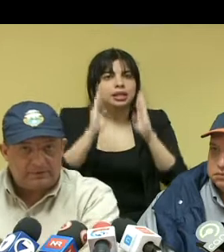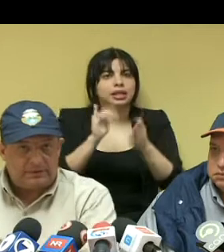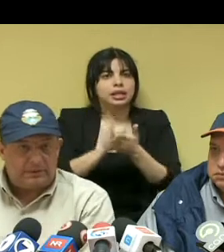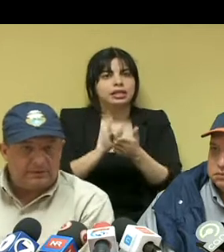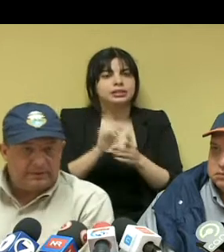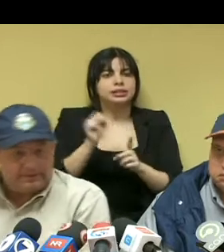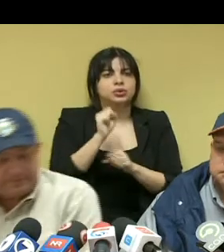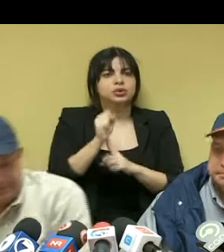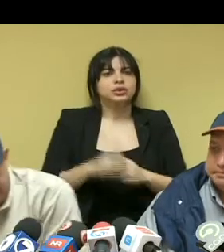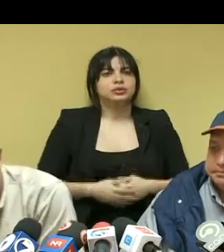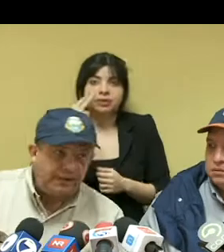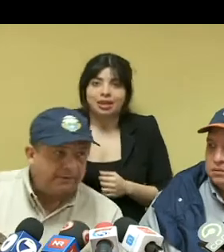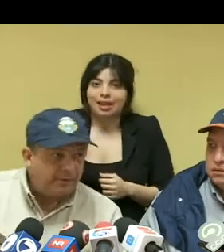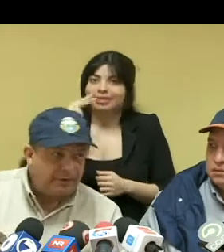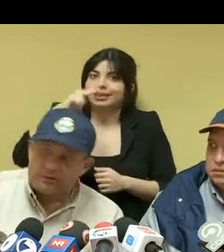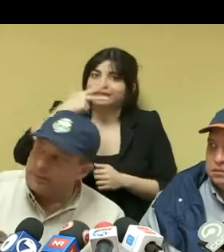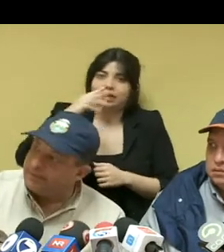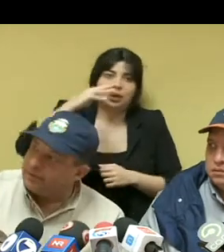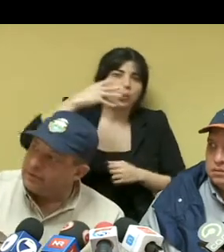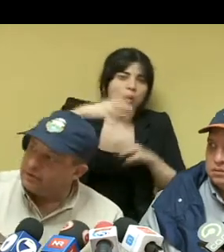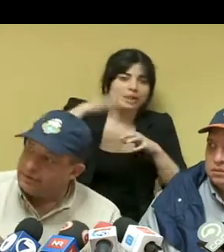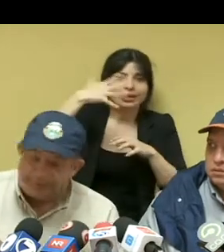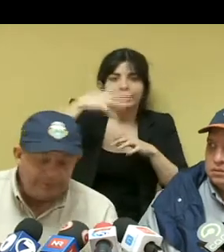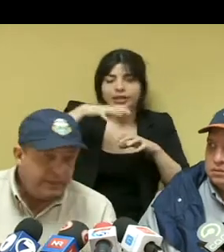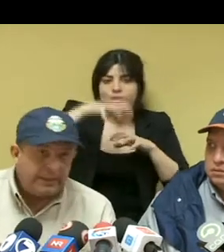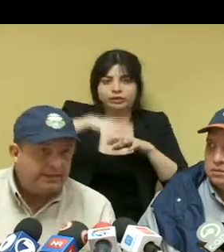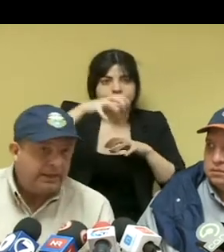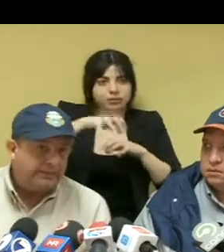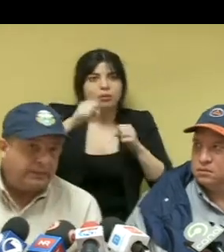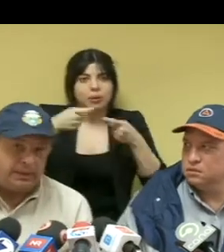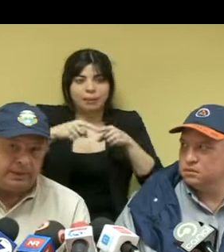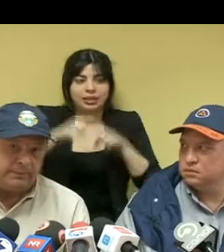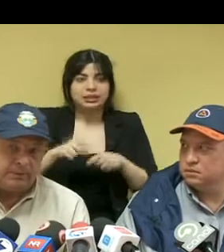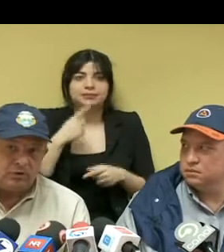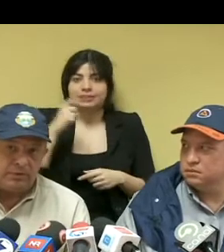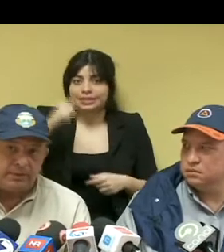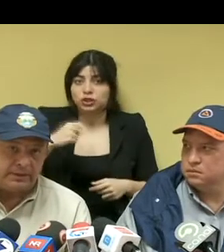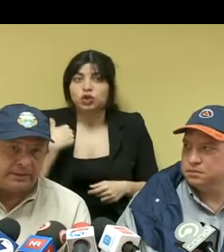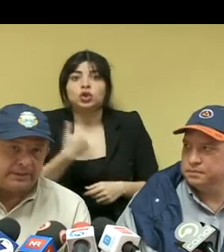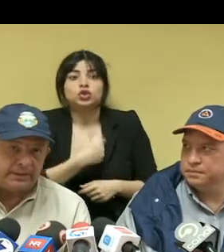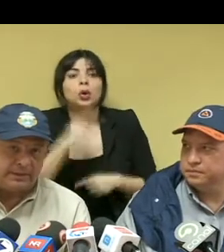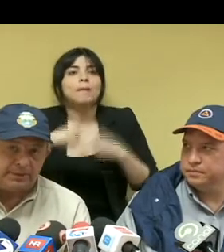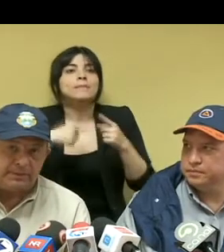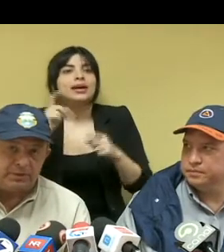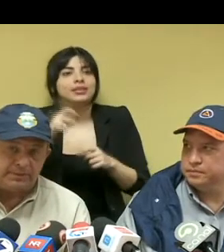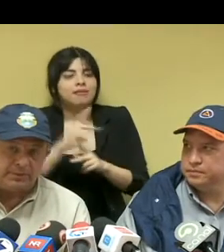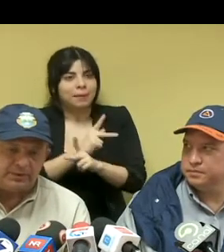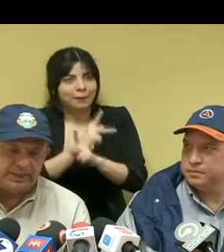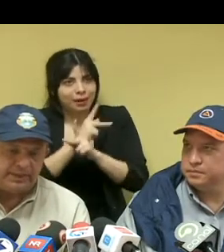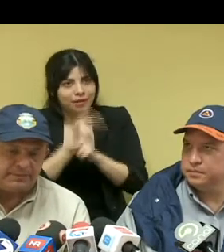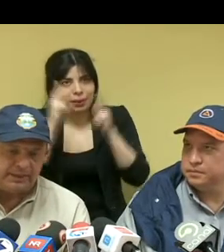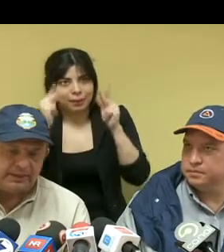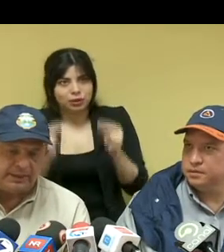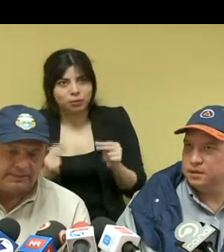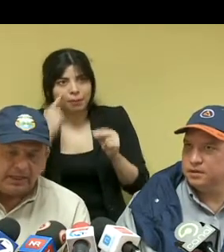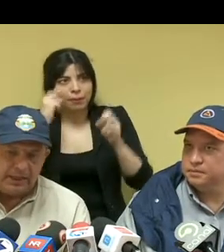estas circunstancias. ¿Tiempo, cuarto tiempo, quinto tiempo? Sí, nosotros vamos a tener que hacer las previsiones